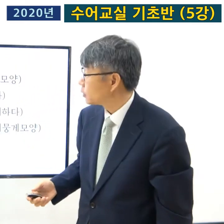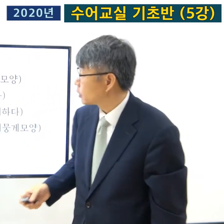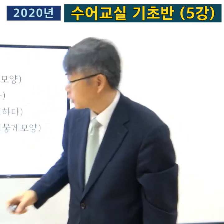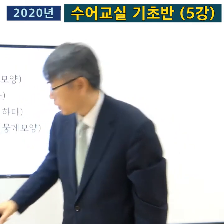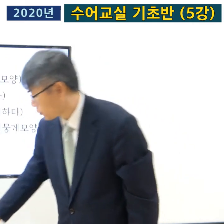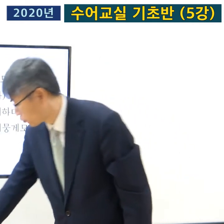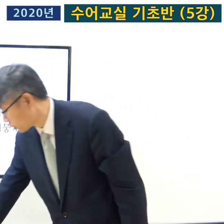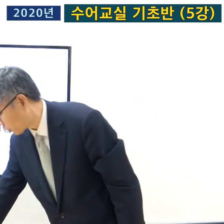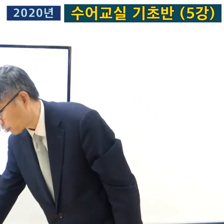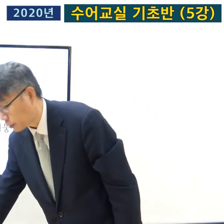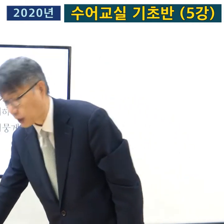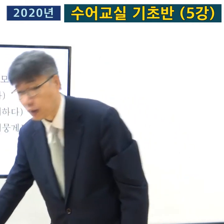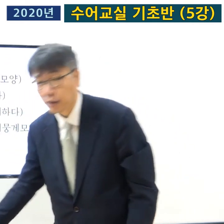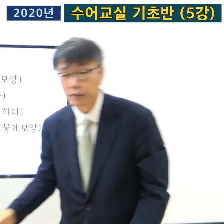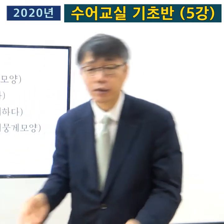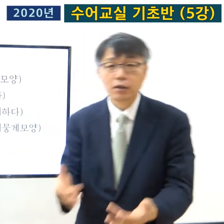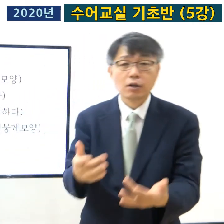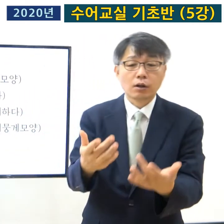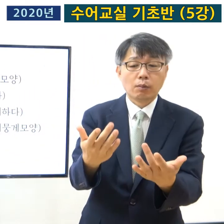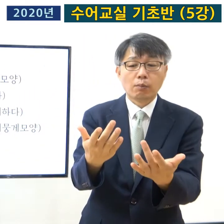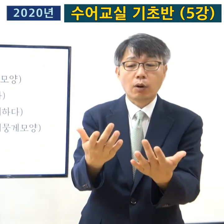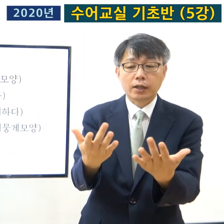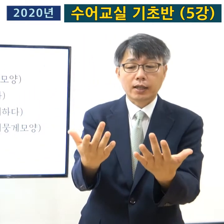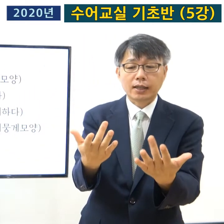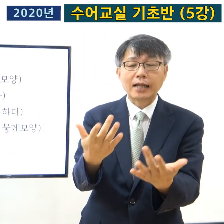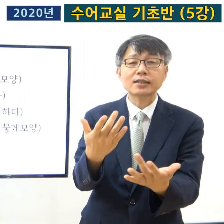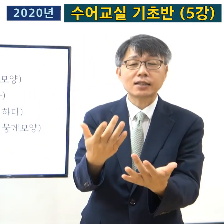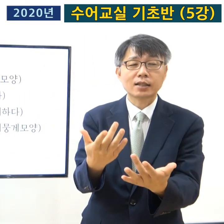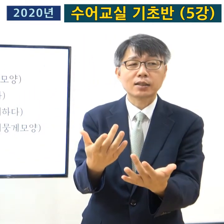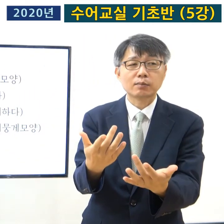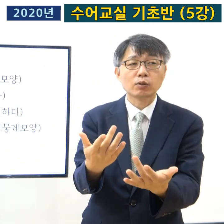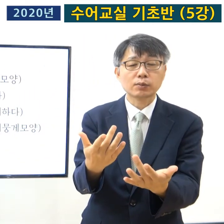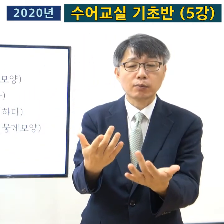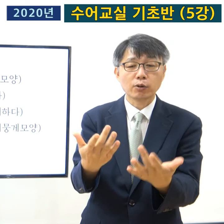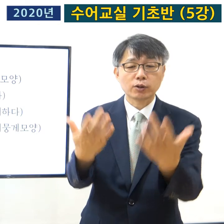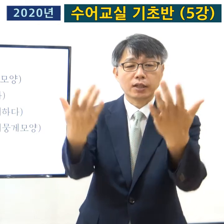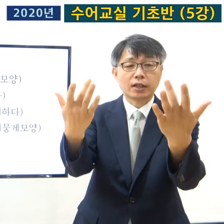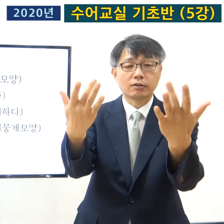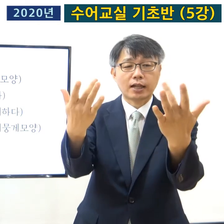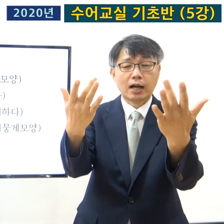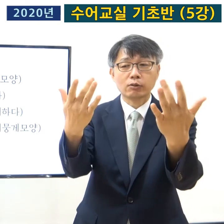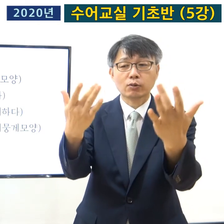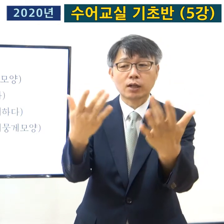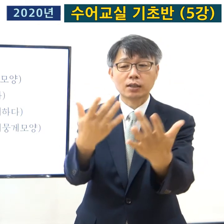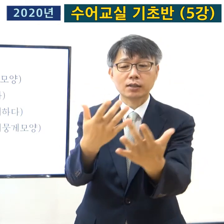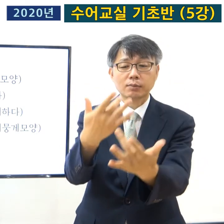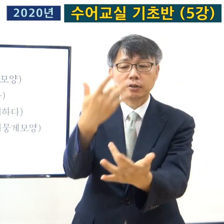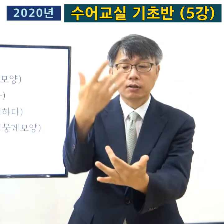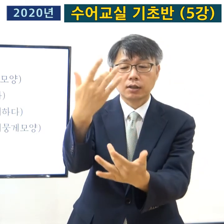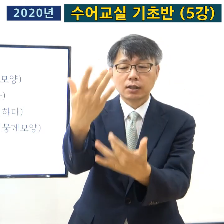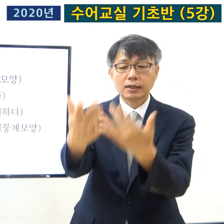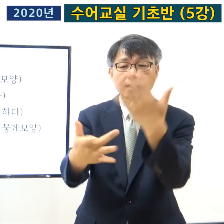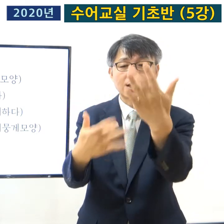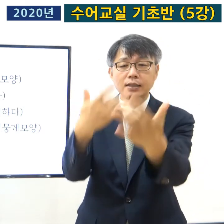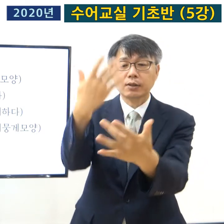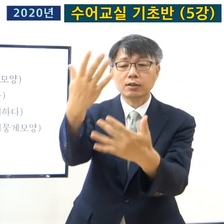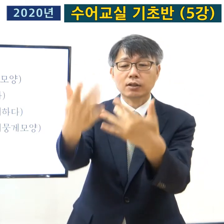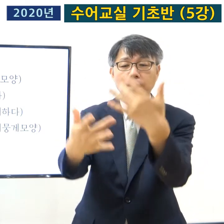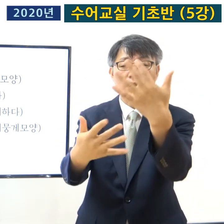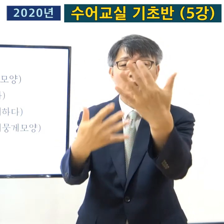그 다음 불은 어떻게 되냐면 뭐가 이렇게 타는 듯한 모습을 보여줘야 되잖아요. 자, 가운데 손가락을 치면서 탁탁 치면서 이렇게